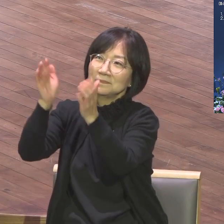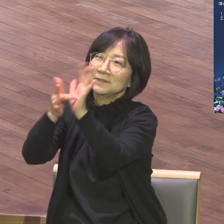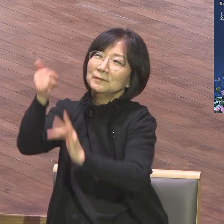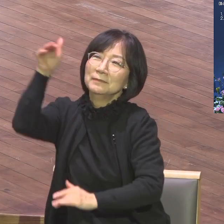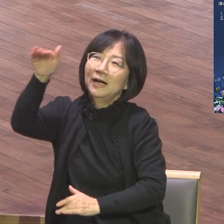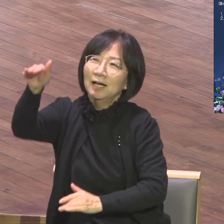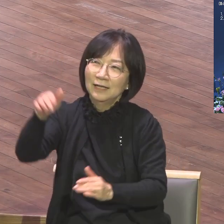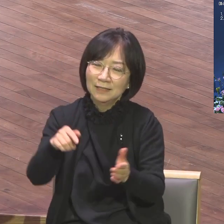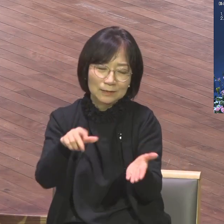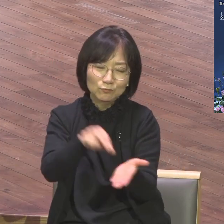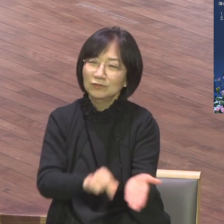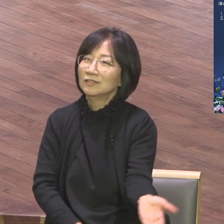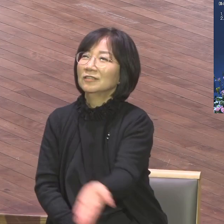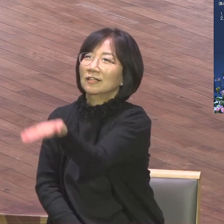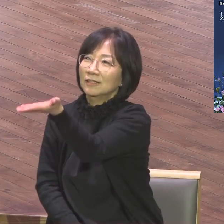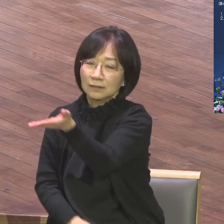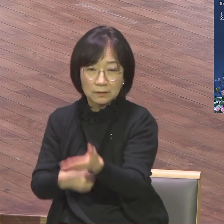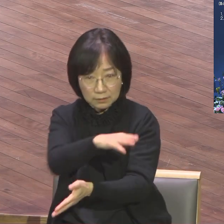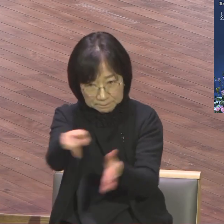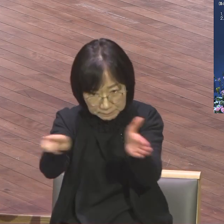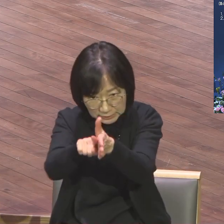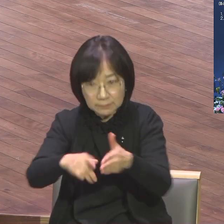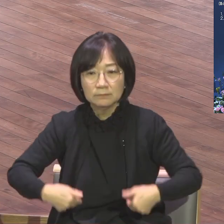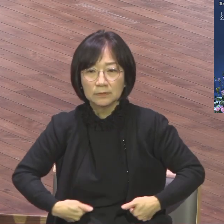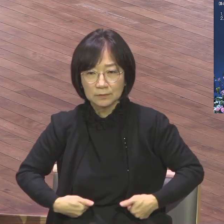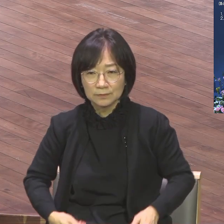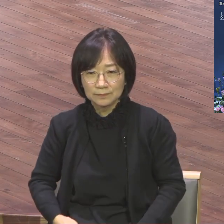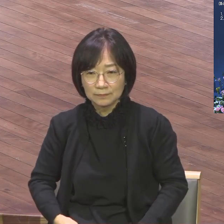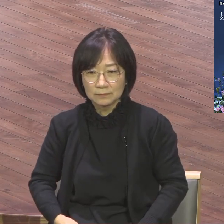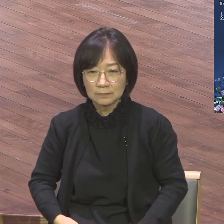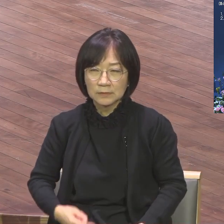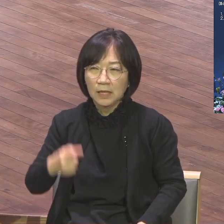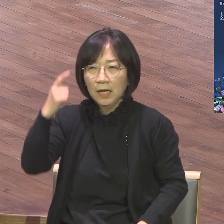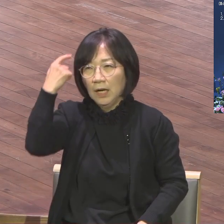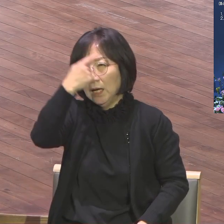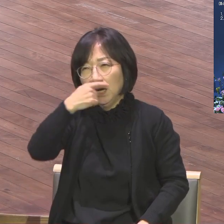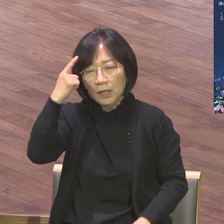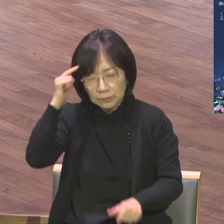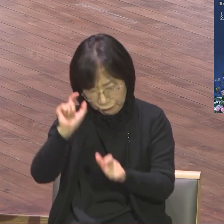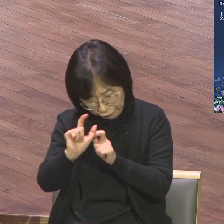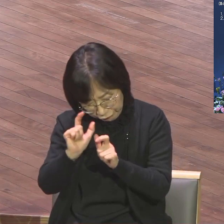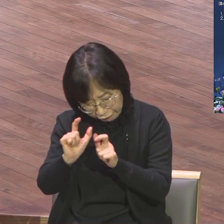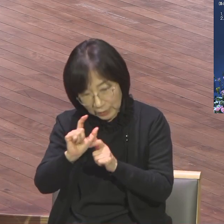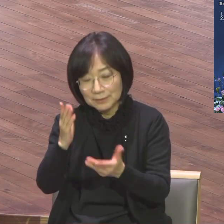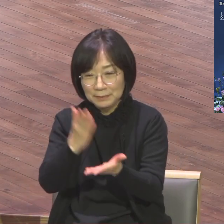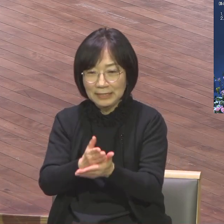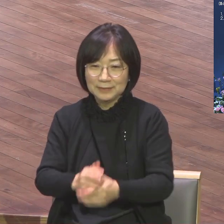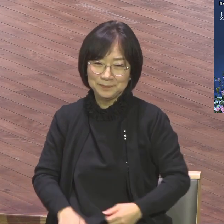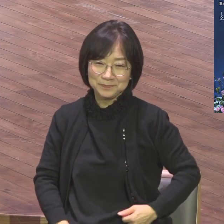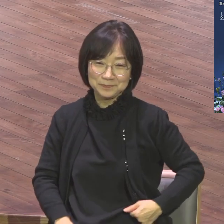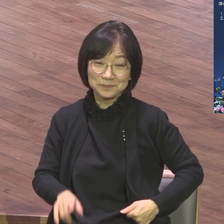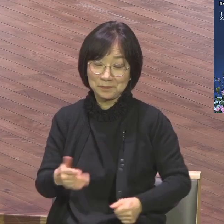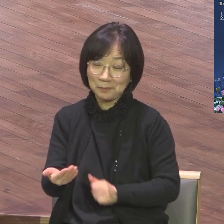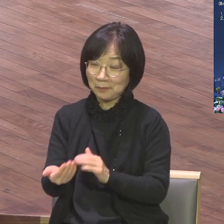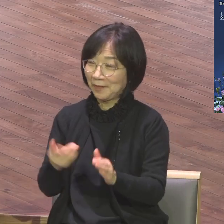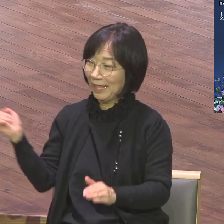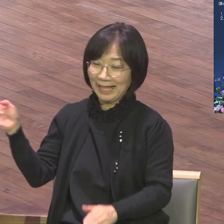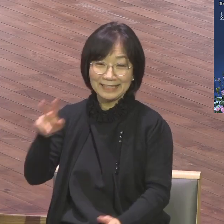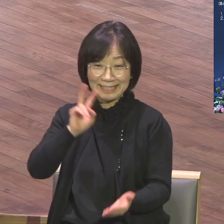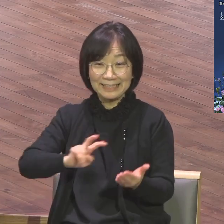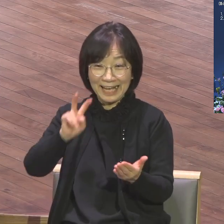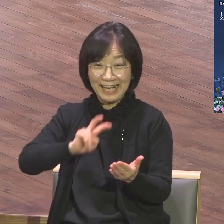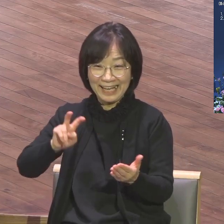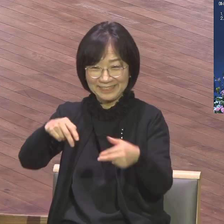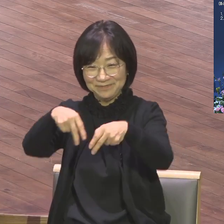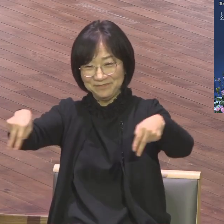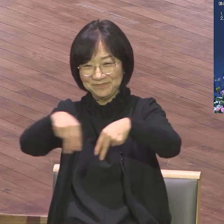인상 쓰고 뭐 여러분 뭐 고민하고 그러지 마세요. 그 표정을 제가 찬양 대원들이 이래 보면서요. 찬양을 보는데 얼굴에 수심이